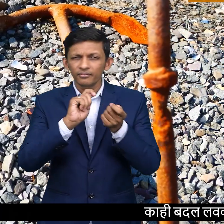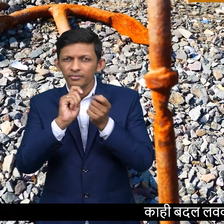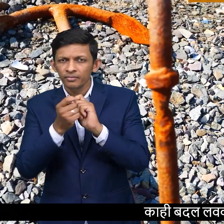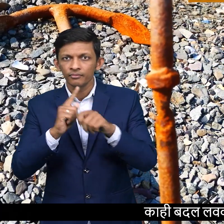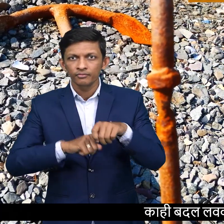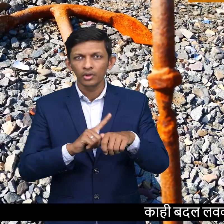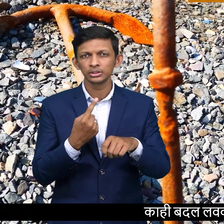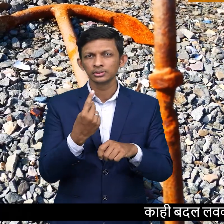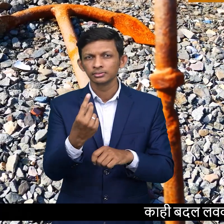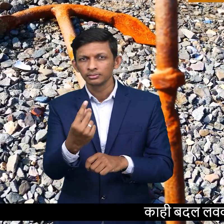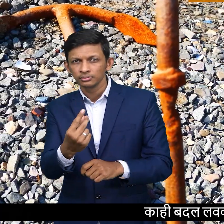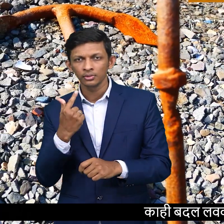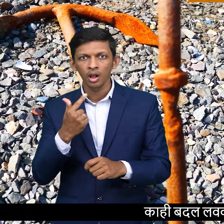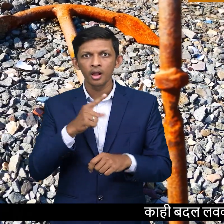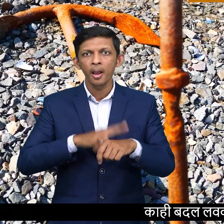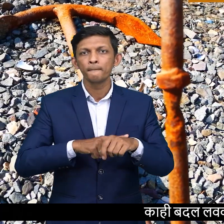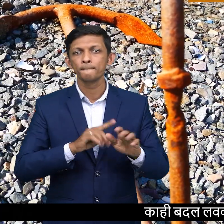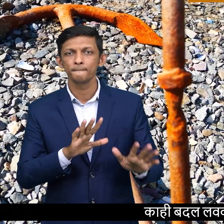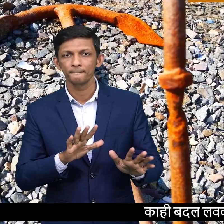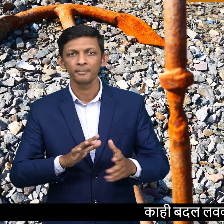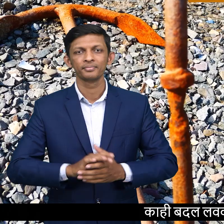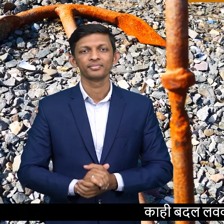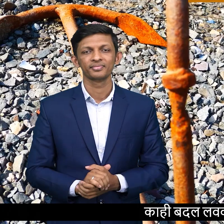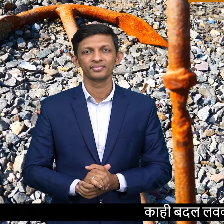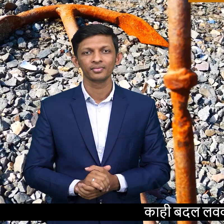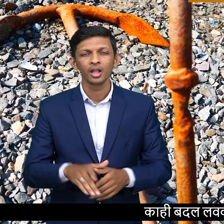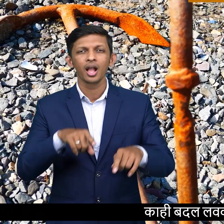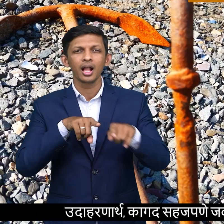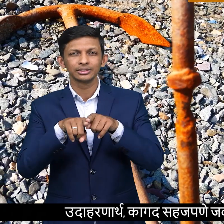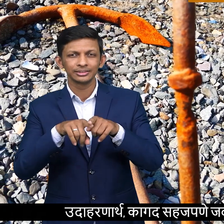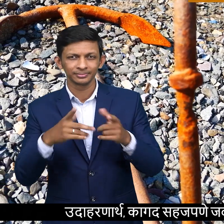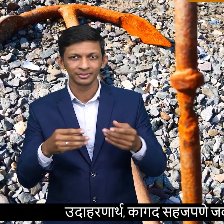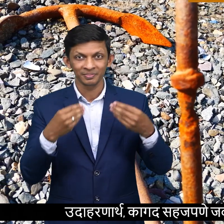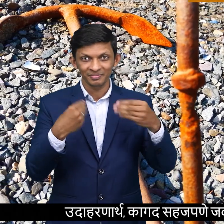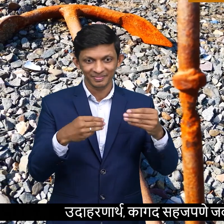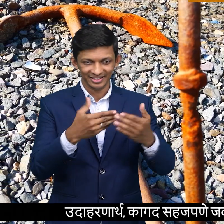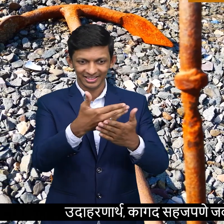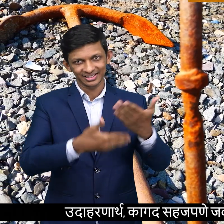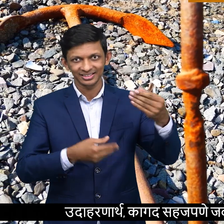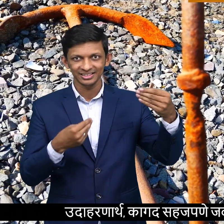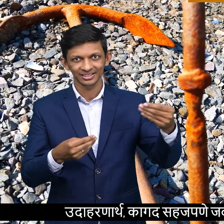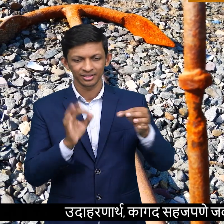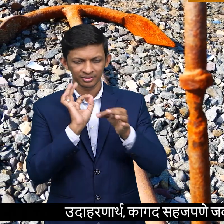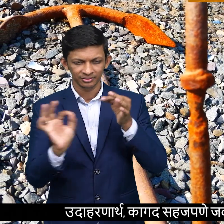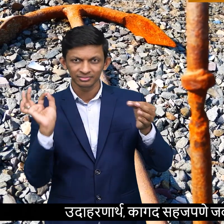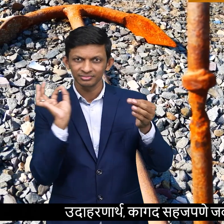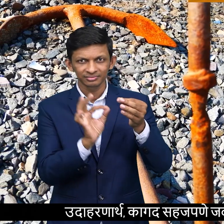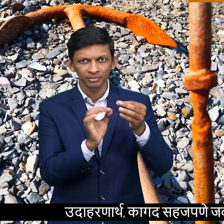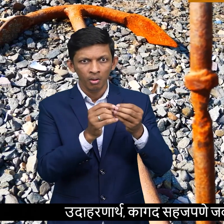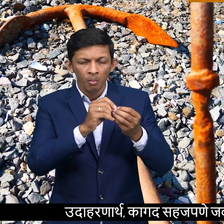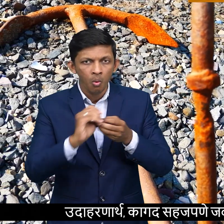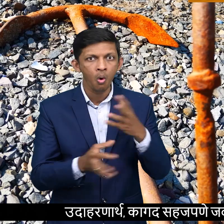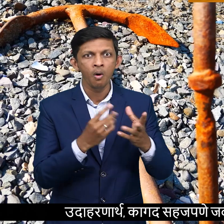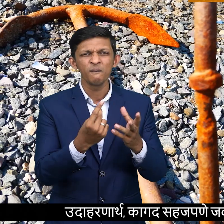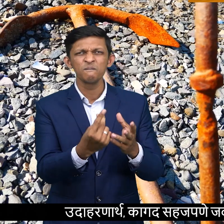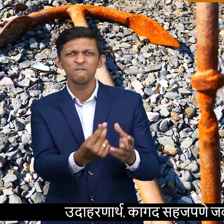काही बदल लवकर होतात तर काहींना वेळ लागतो. उदाहरणार्थ, कागद